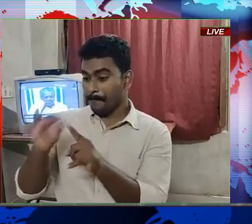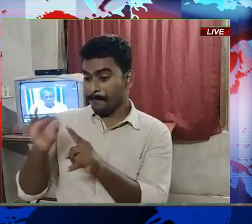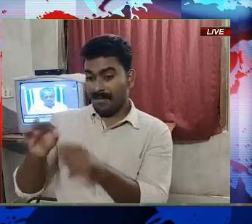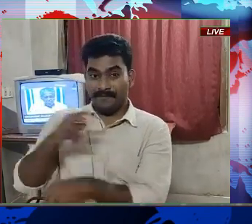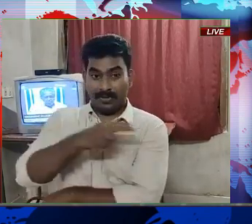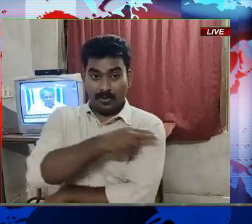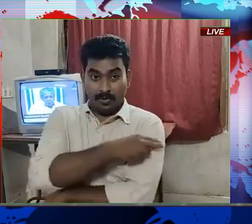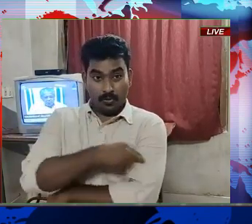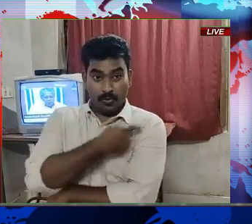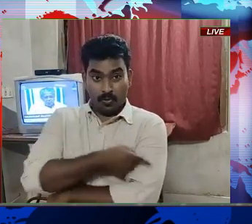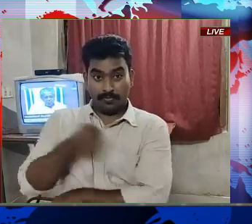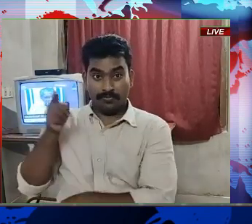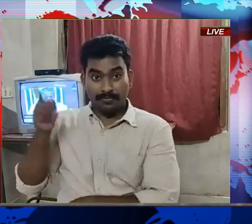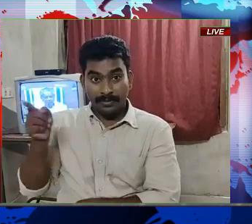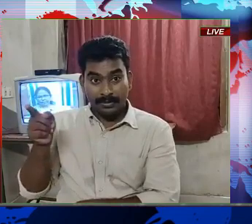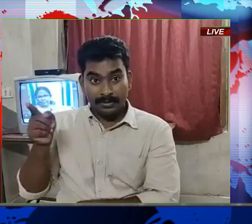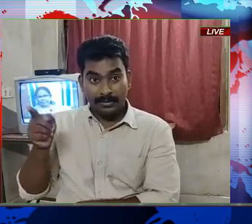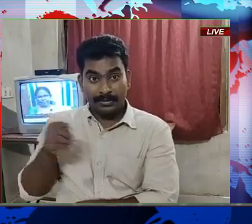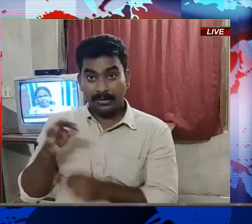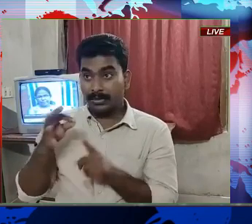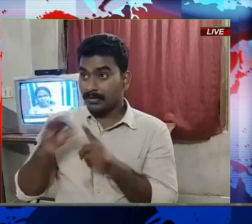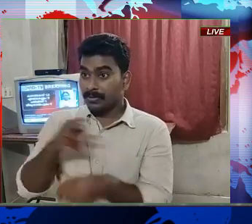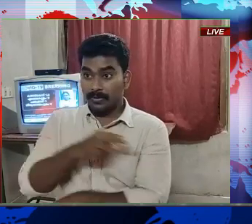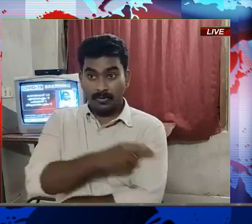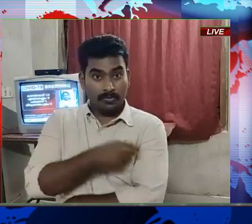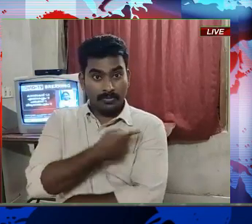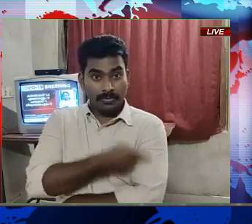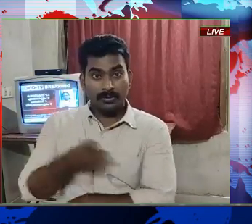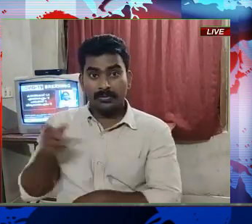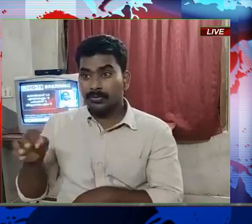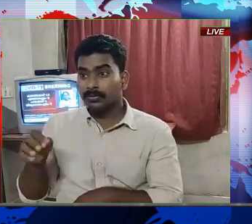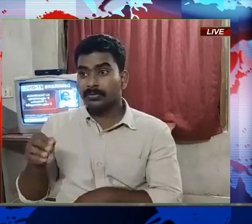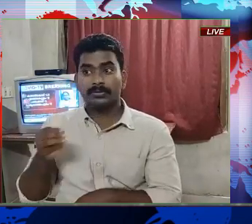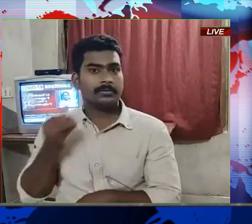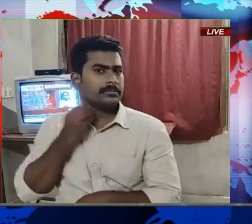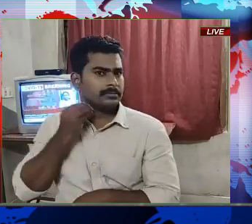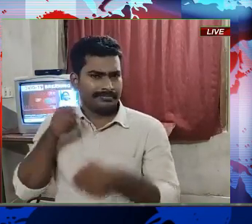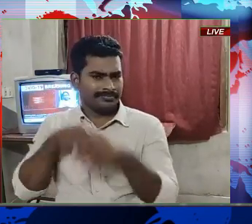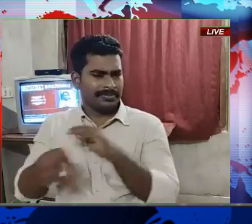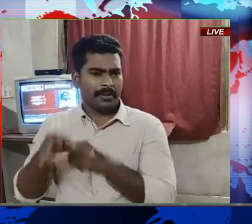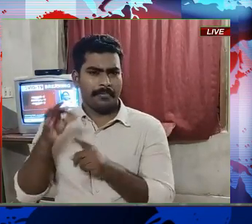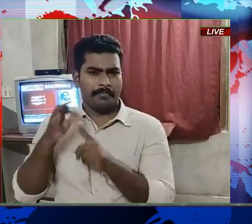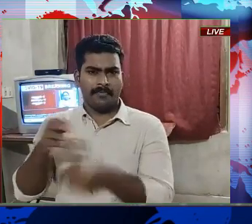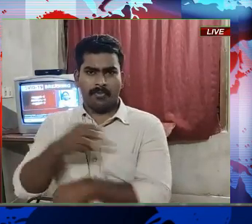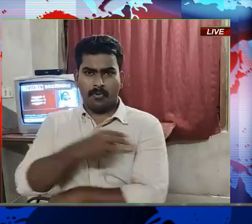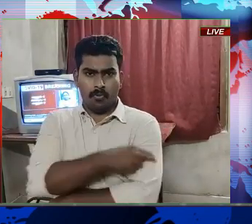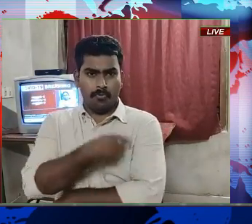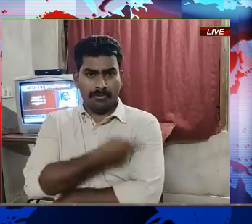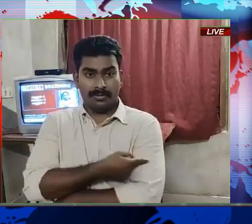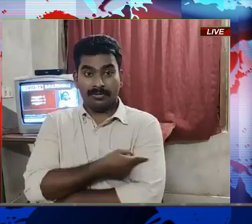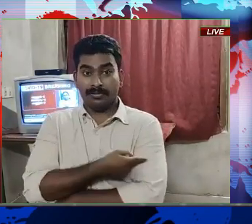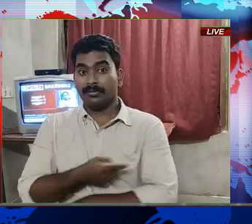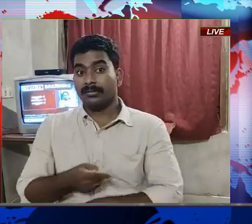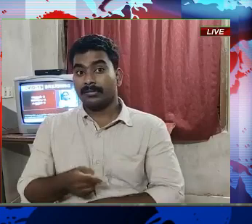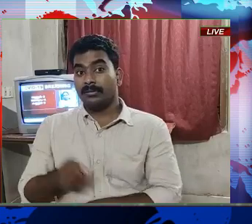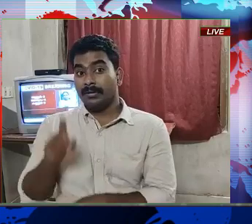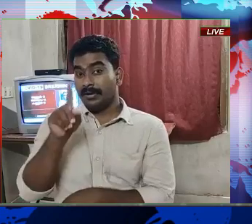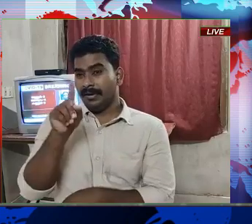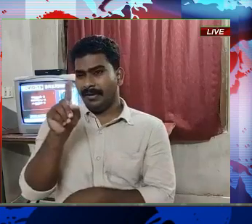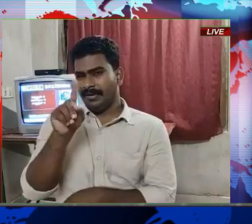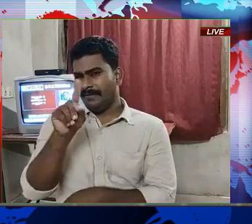കൃത്യമായി സോഴ്സ് ഉണ്ട് എന്നാണ് അർത്ഥം. അല്ലാതെ ഊഹത്തിൻ്റെ അടിസ്ഥാനത്തിൽ പറയുന്നതല്ല. ഞാൻ പറഞ്ഞില്ലേ ഊഹാപോഹങ്ങൾ പ്രചരിപ്പിക്കാൻ